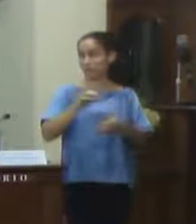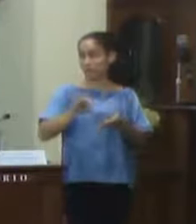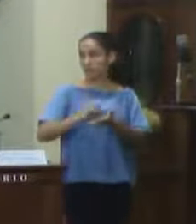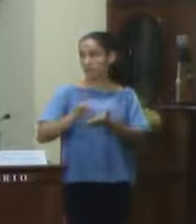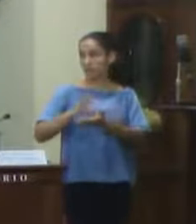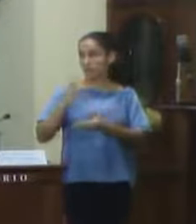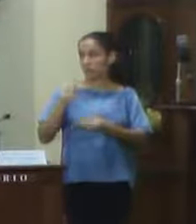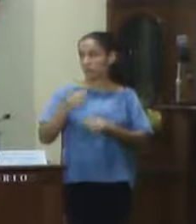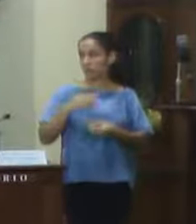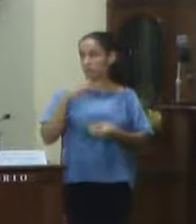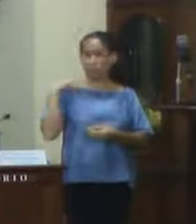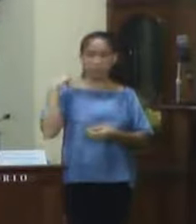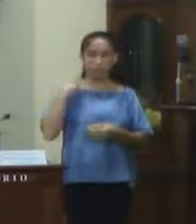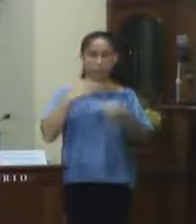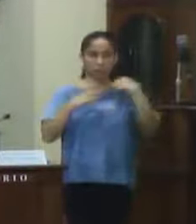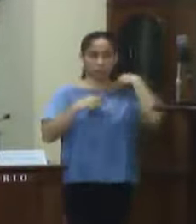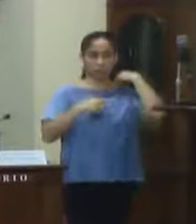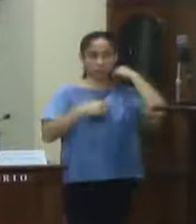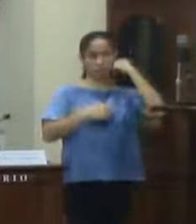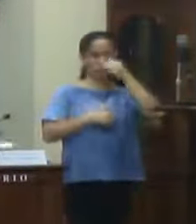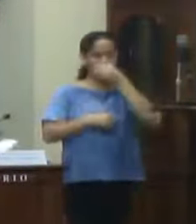vereadores.